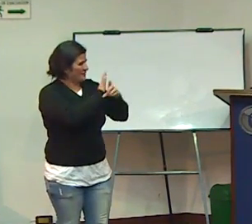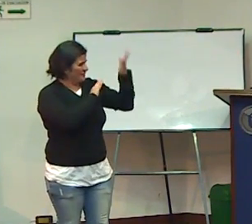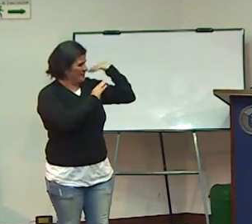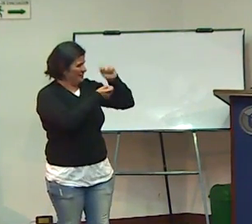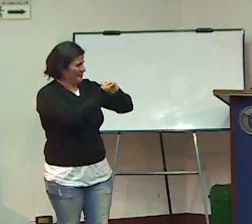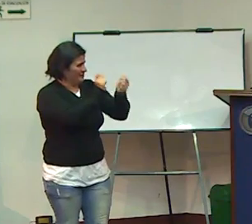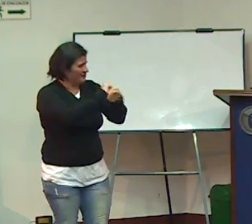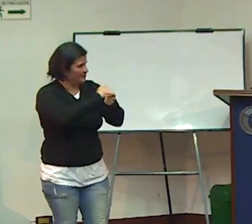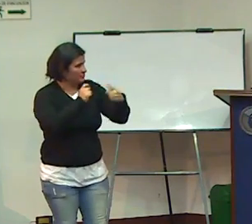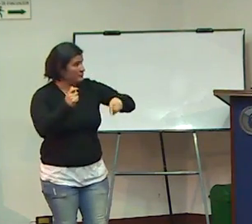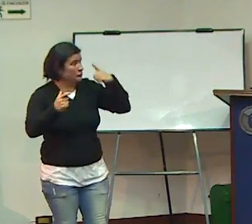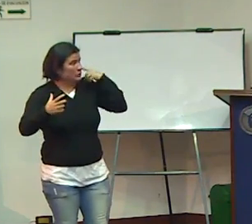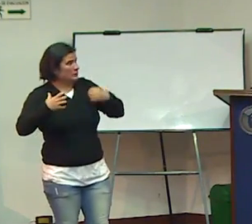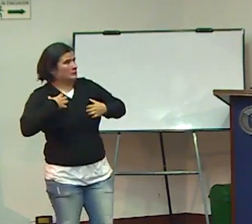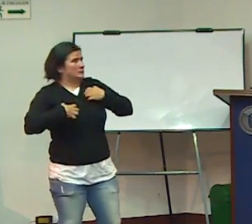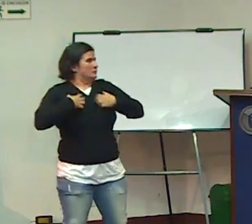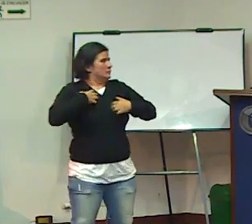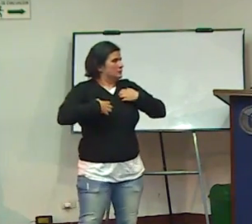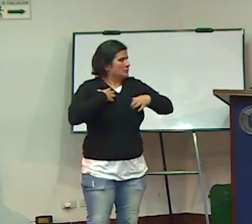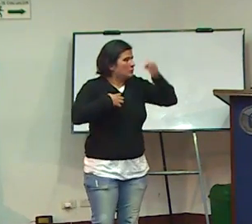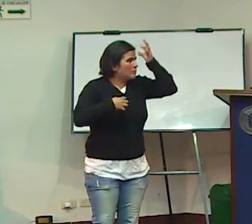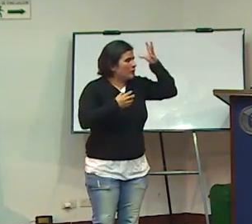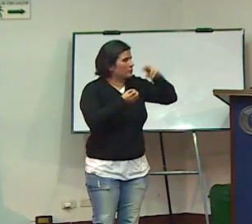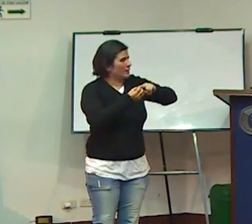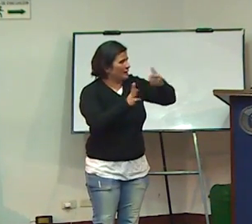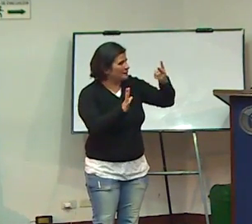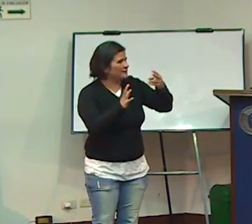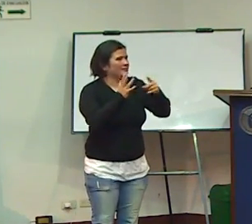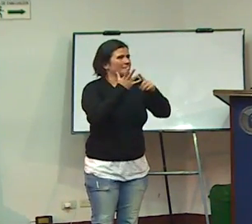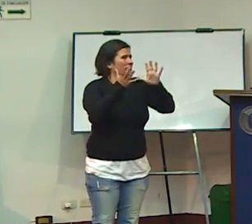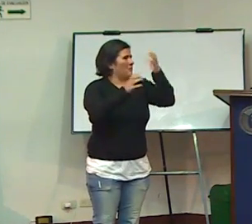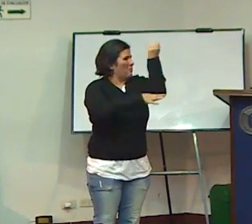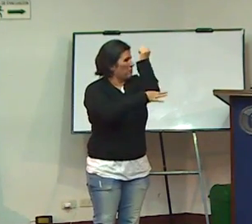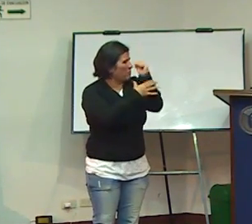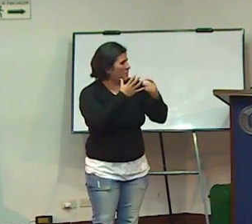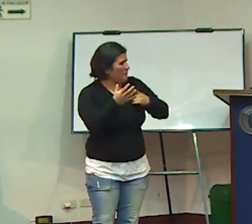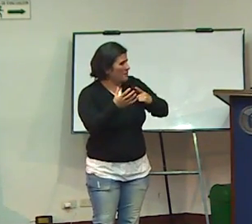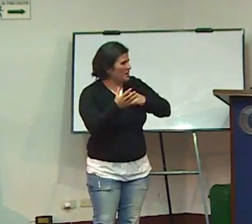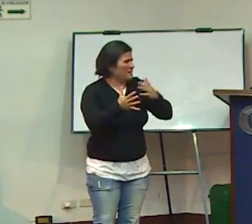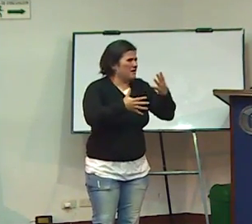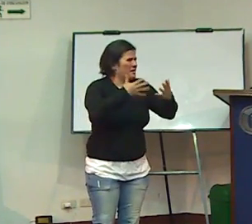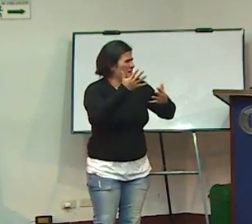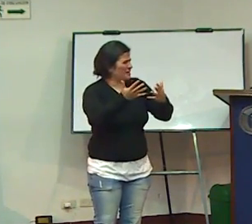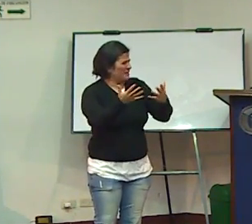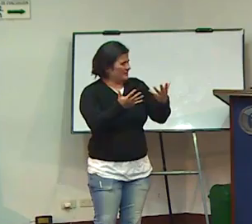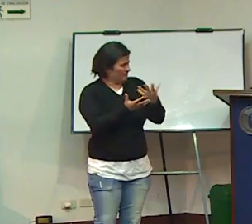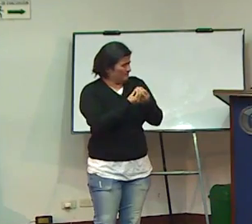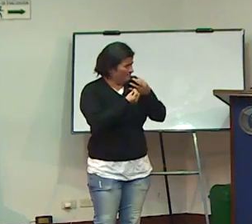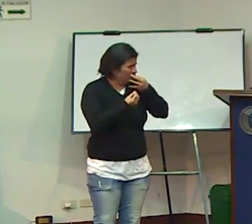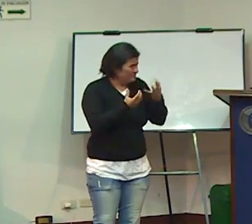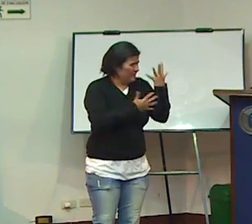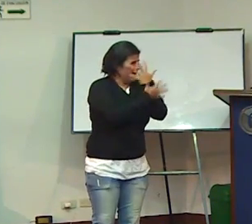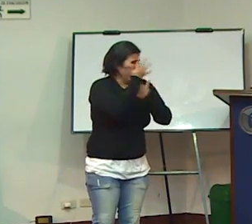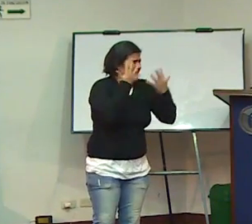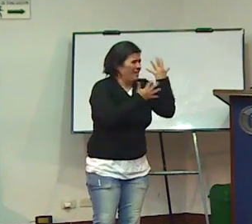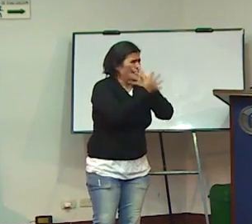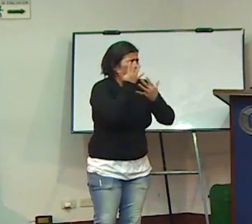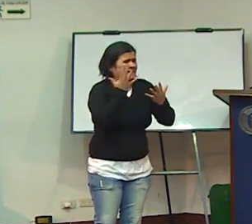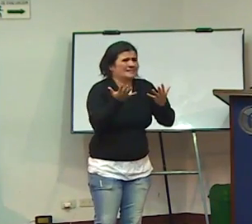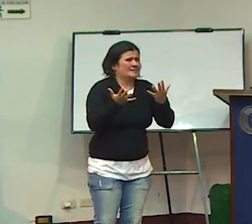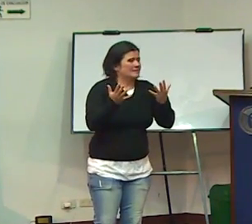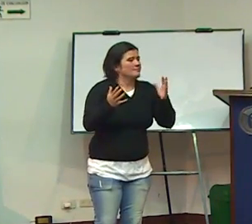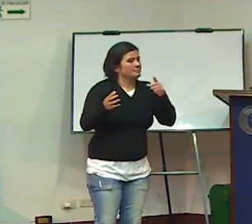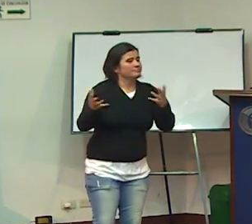En cuanto al tema de la ley 30, cuando se hizo las reformas, pues obviamente todo el mundo, las inquietudes que se presentaban, sobre las crisis que